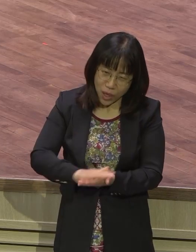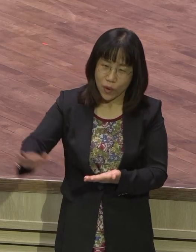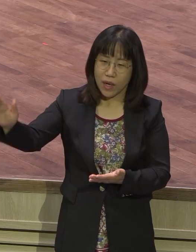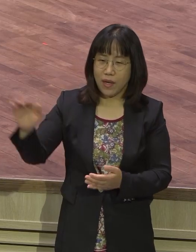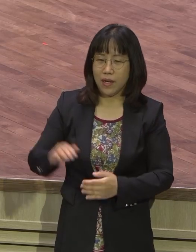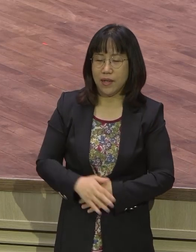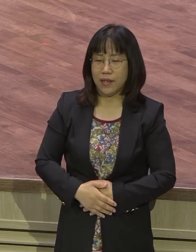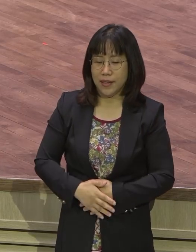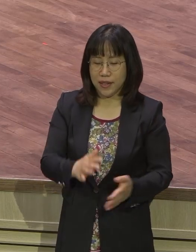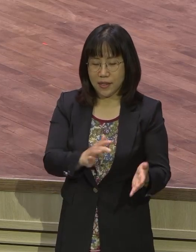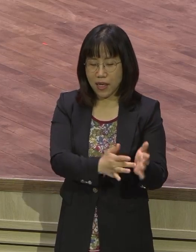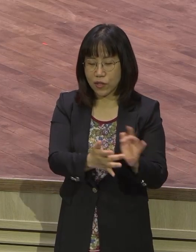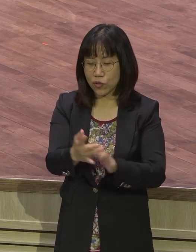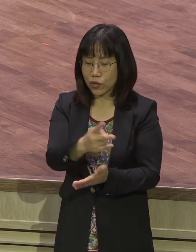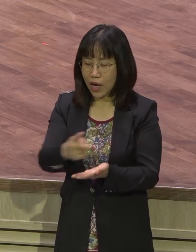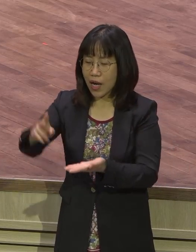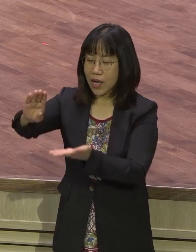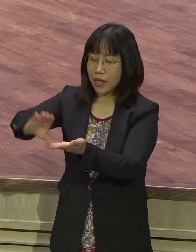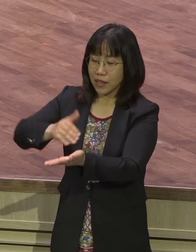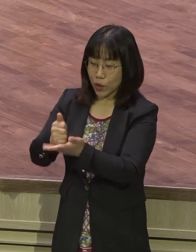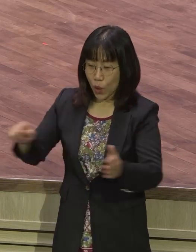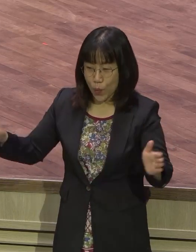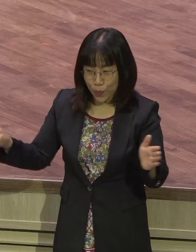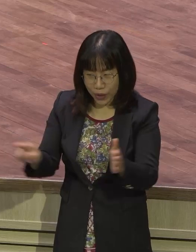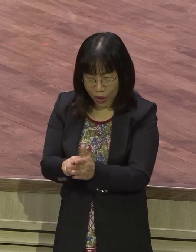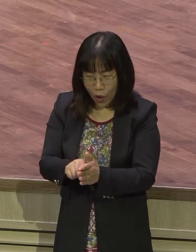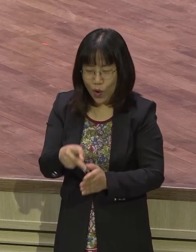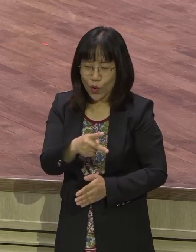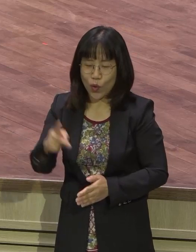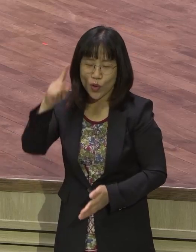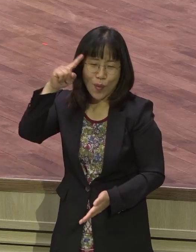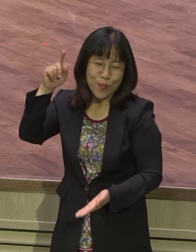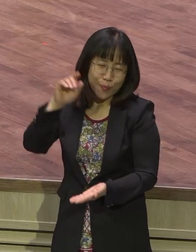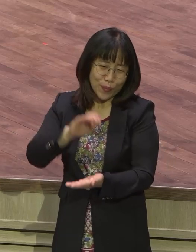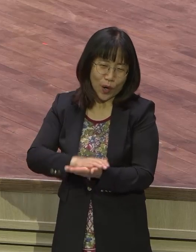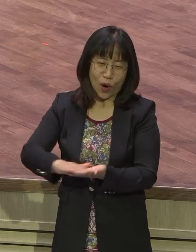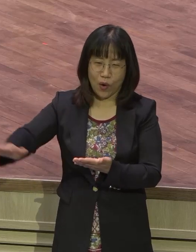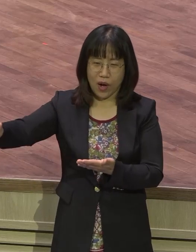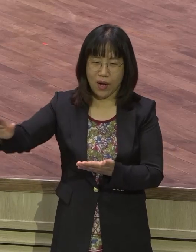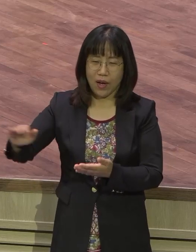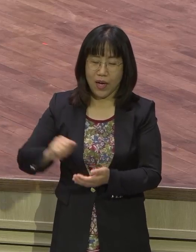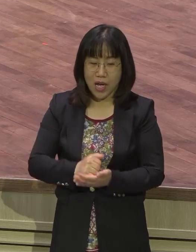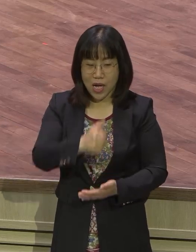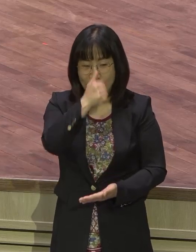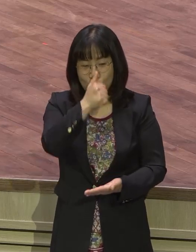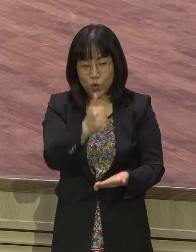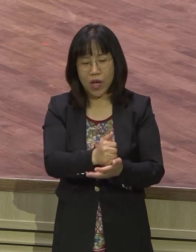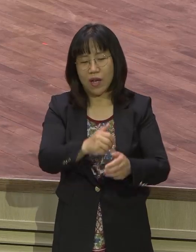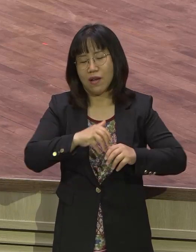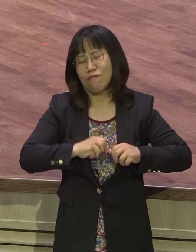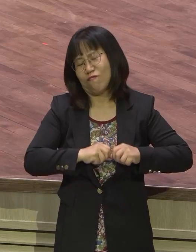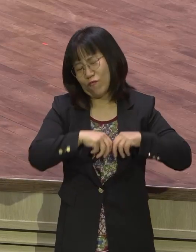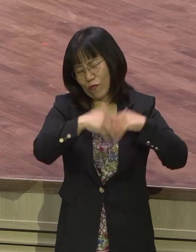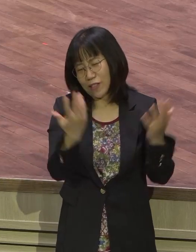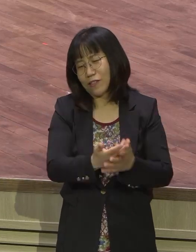예수가 그리스도 사실 믿어질 때 평화가 온다니까요 화평경을 죄에서 예방된다는 저주가 물러간다니까요